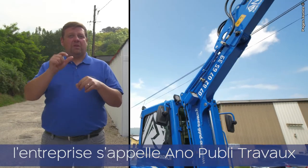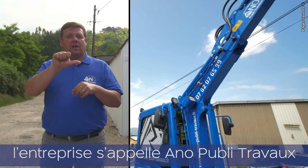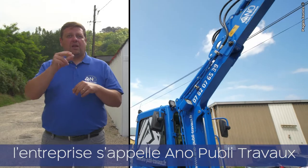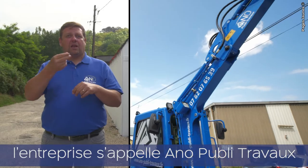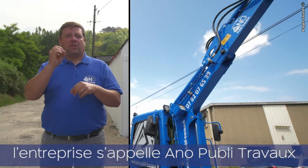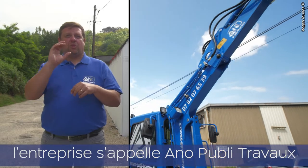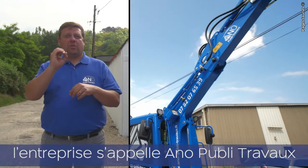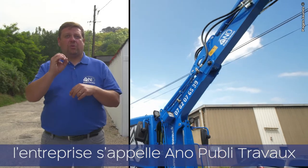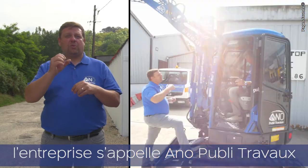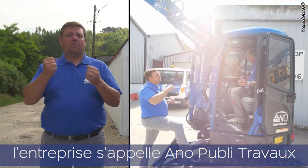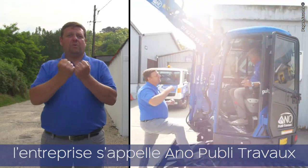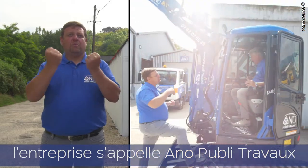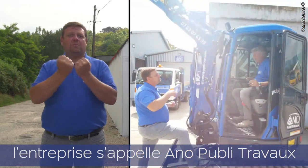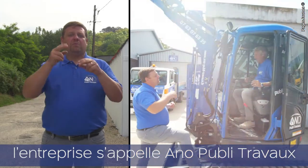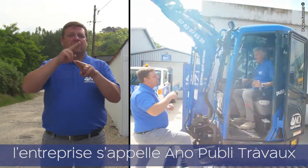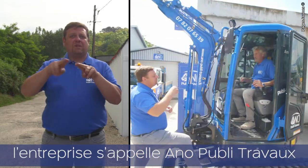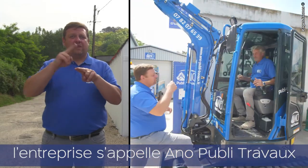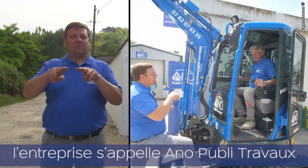s'appelle Publi Travaux.